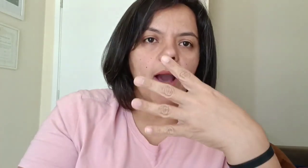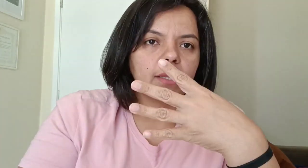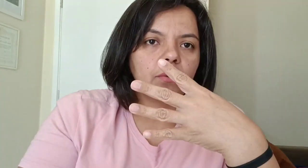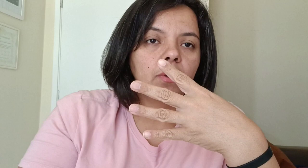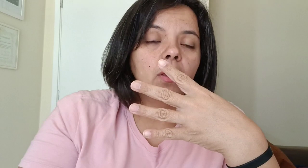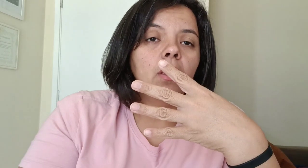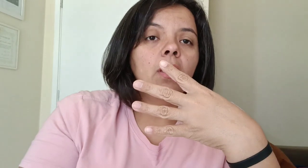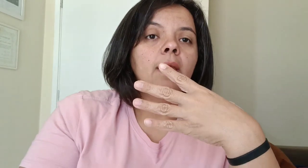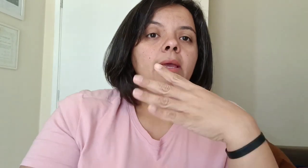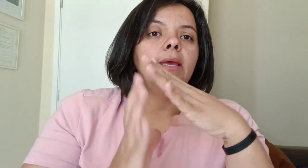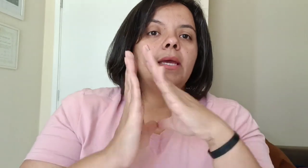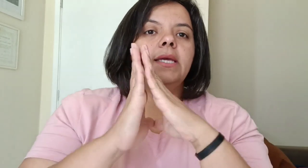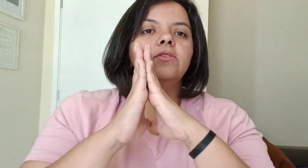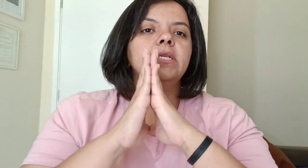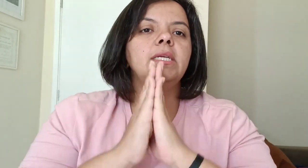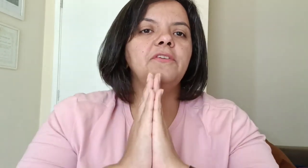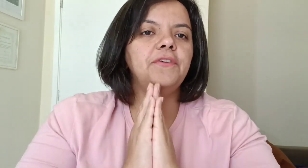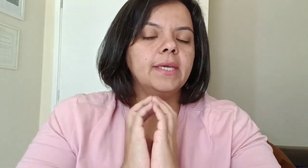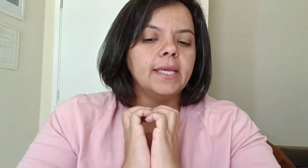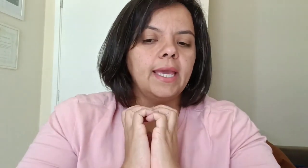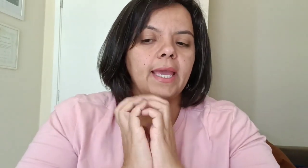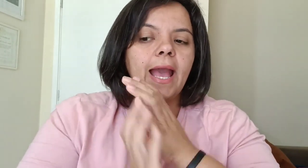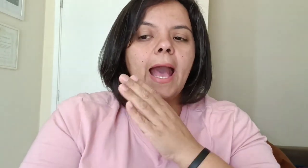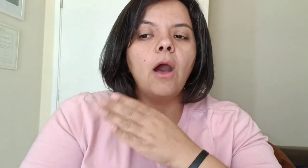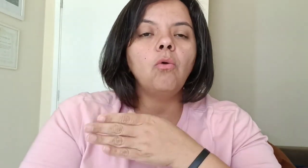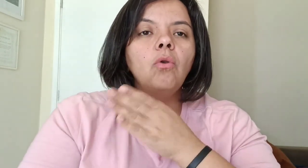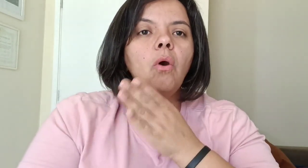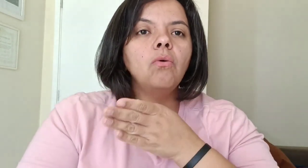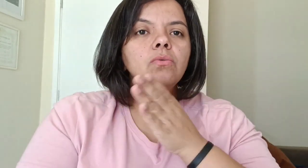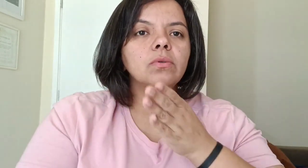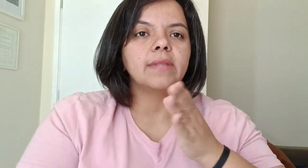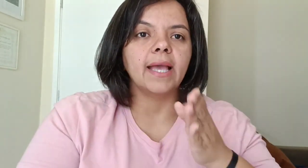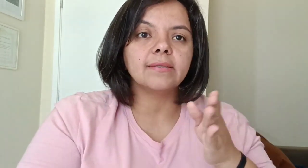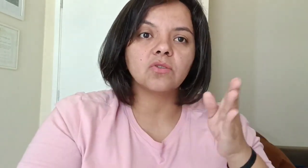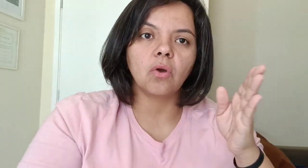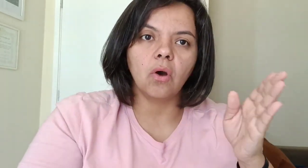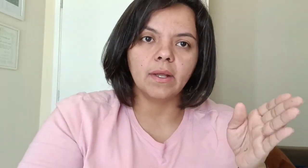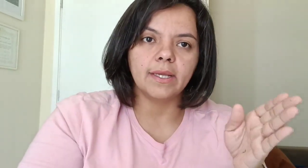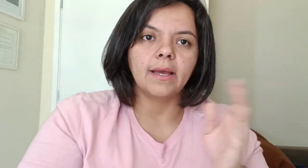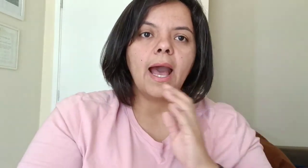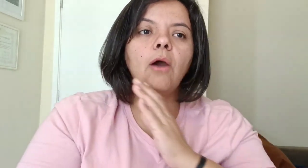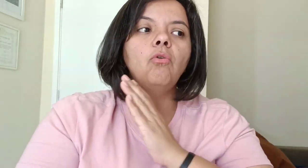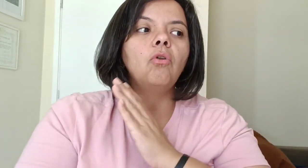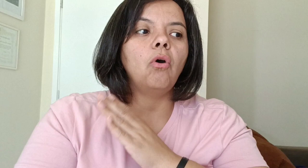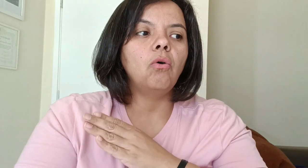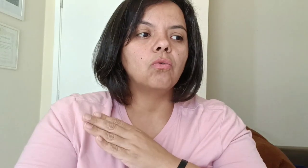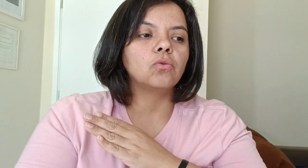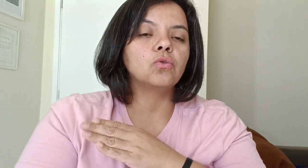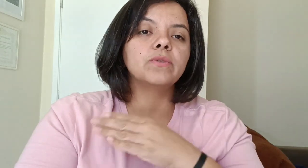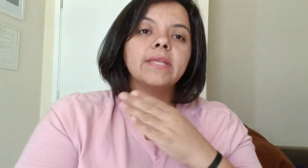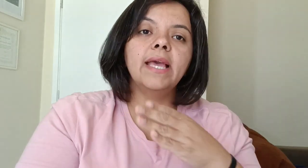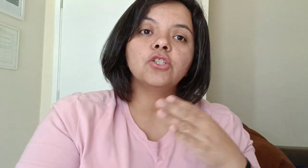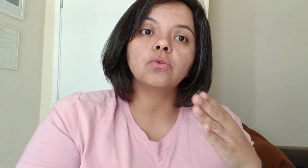64. Isso significa que, ao longo da história, ao longo dos